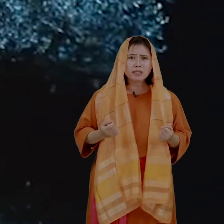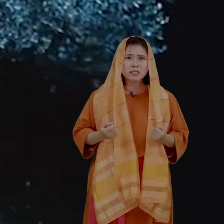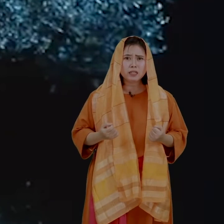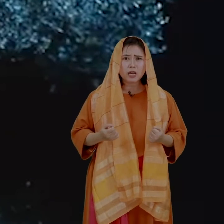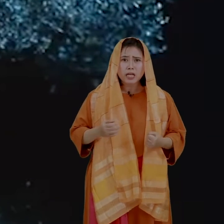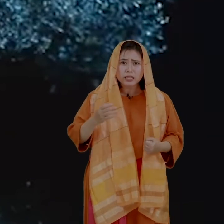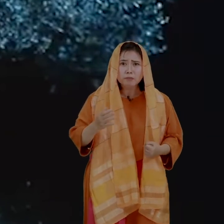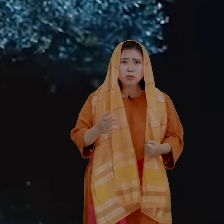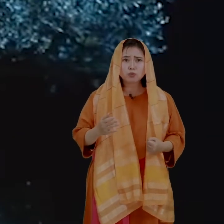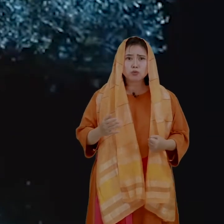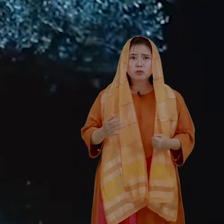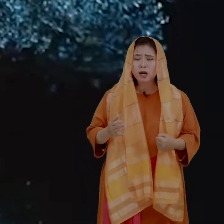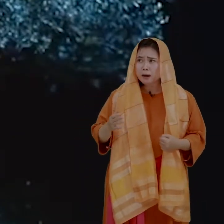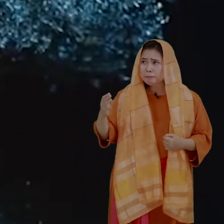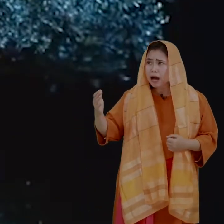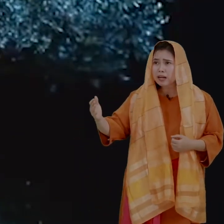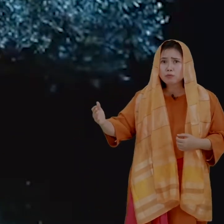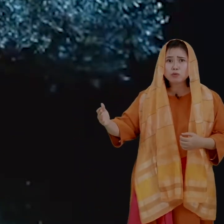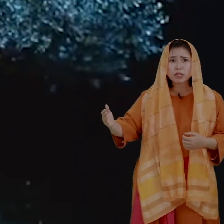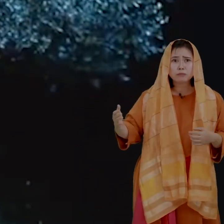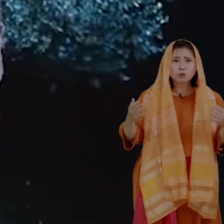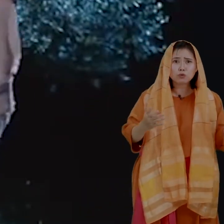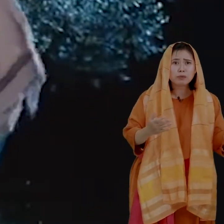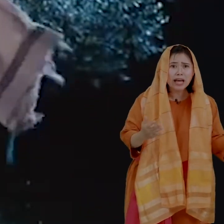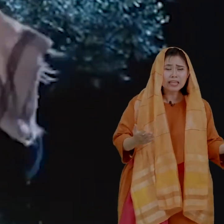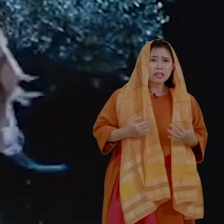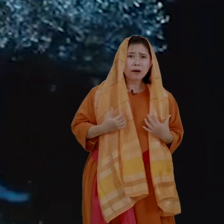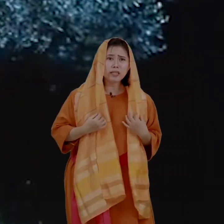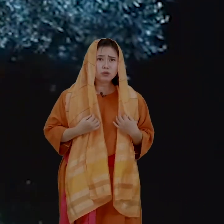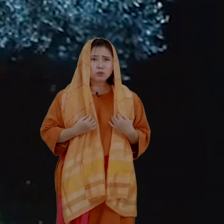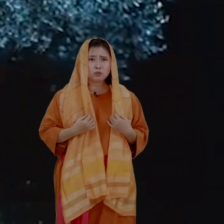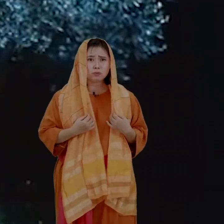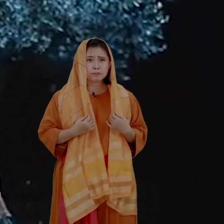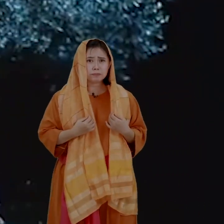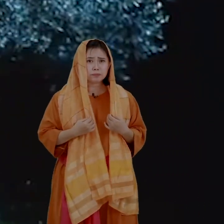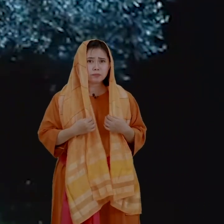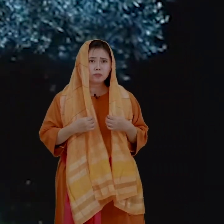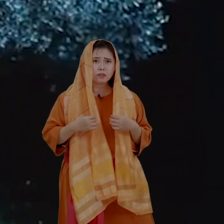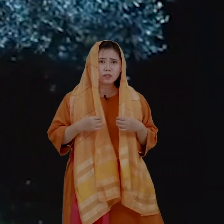rumah masing-masing. Termasuk juga para murid untuk berlayar tanpa Yesus.